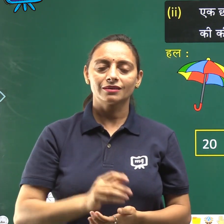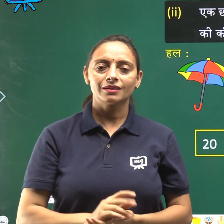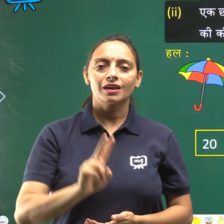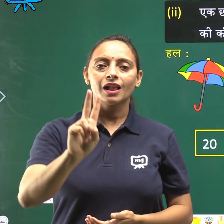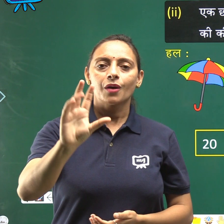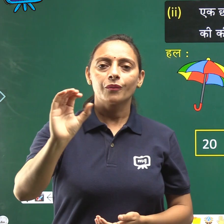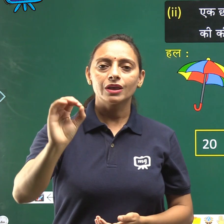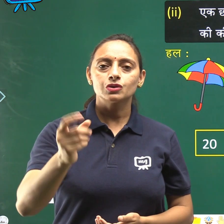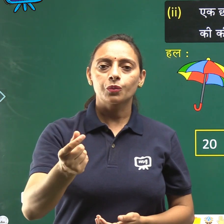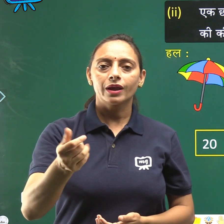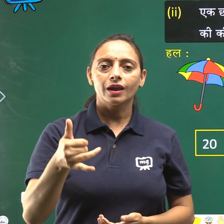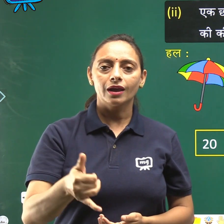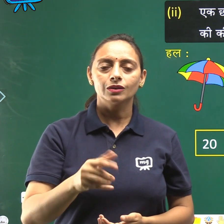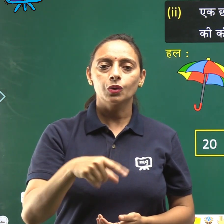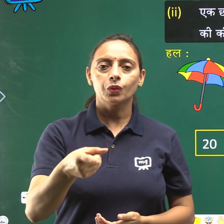20 रुपए है तो